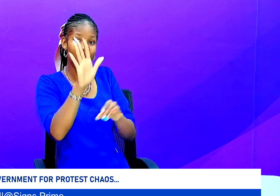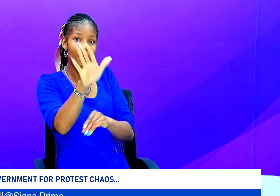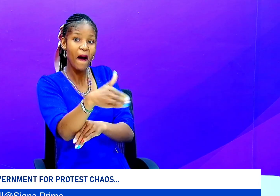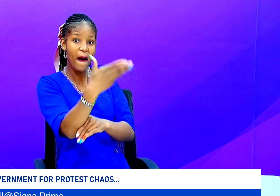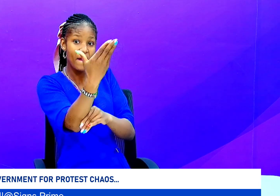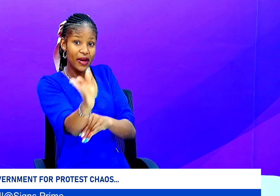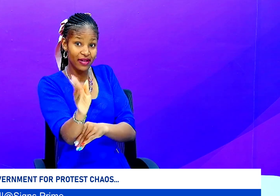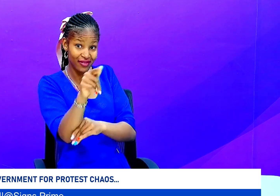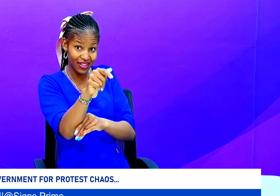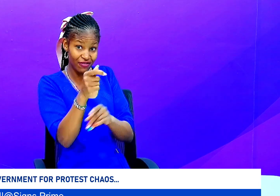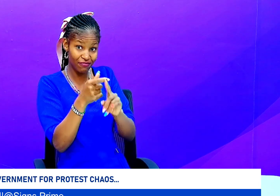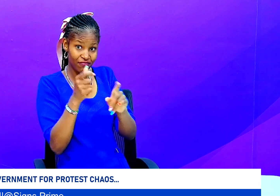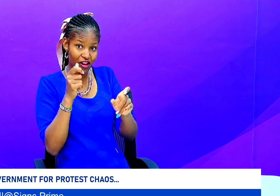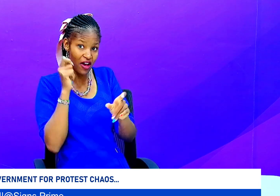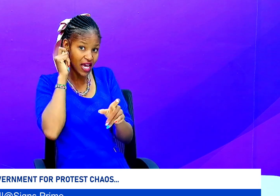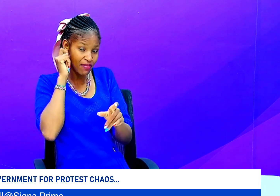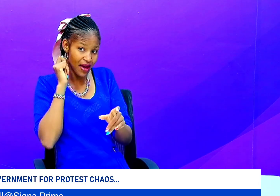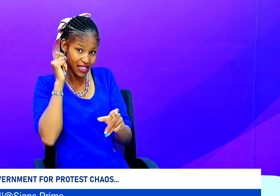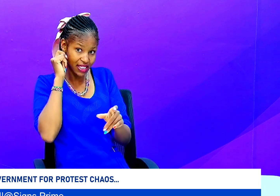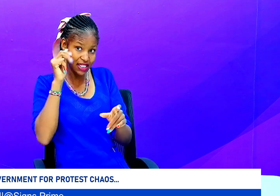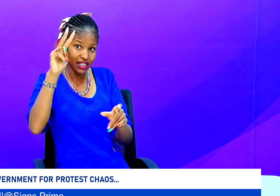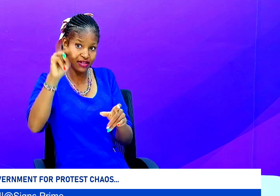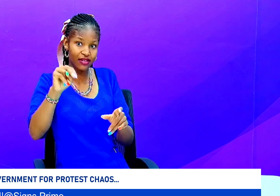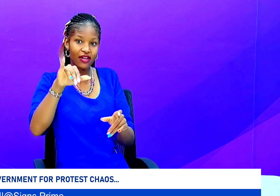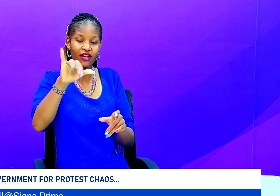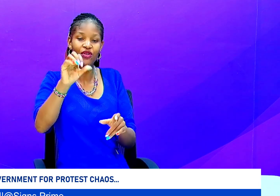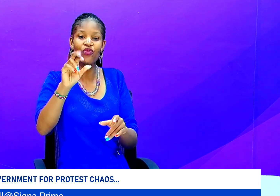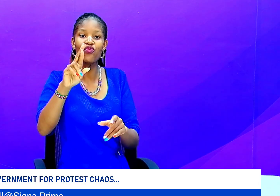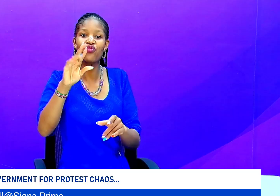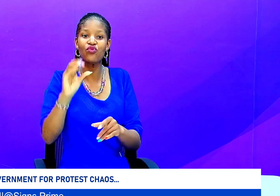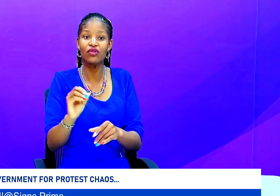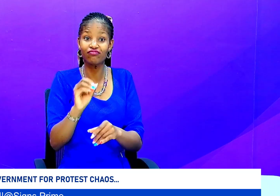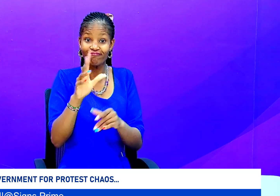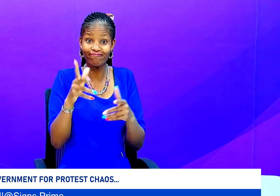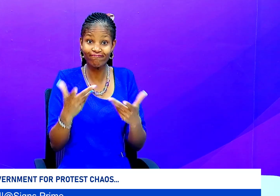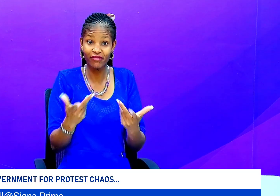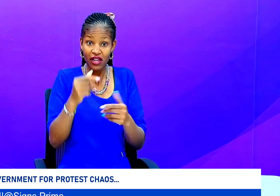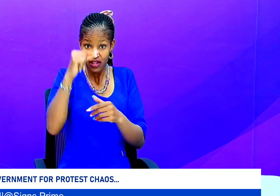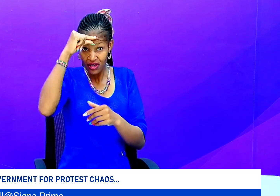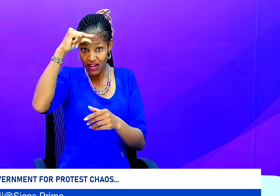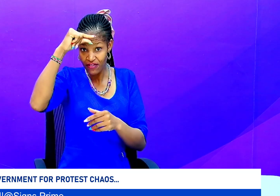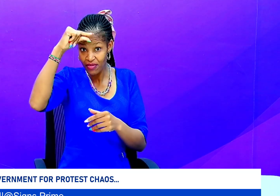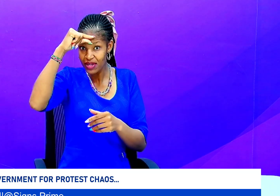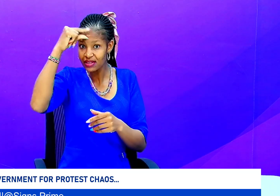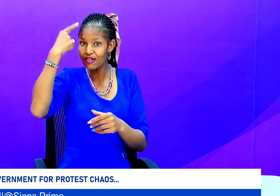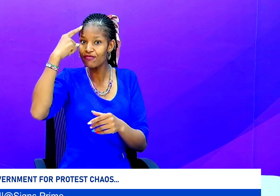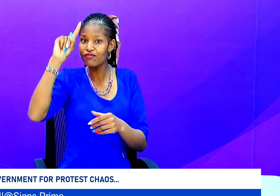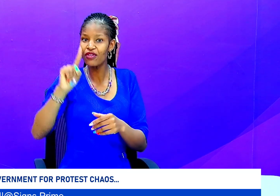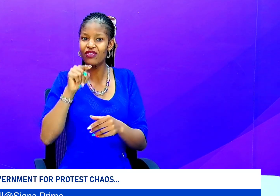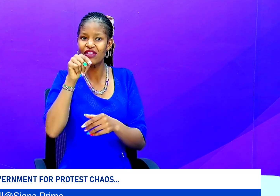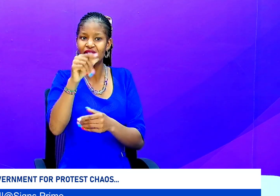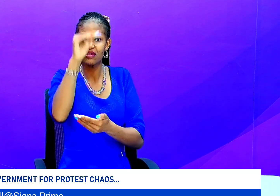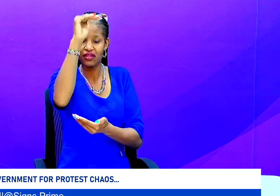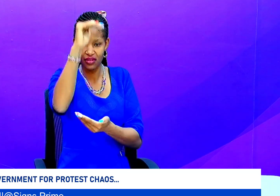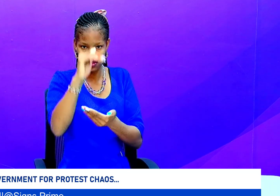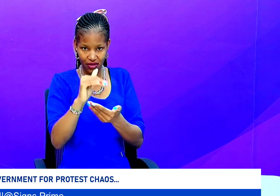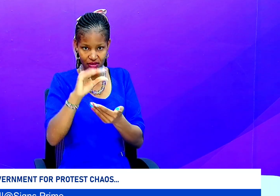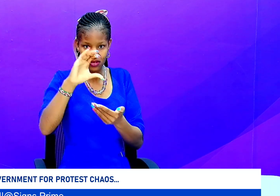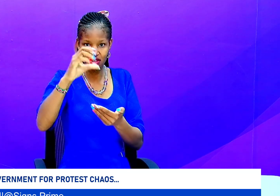And on to our next news item. Kiharu Member of Parliament, Ndindi Nyoro, has faulted the